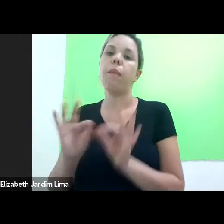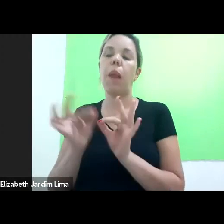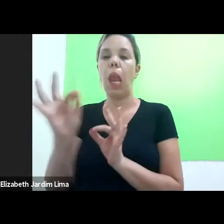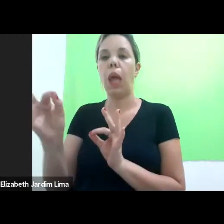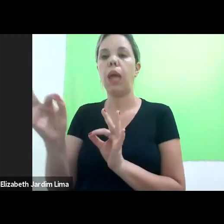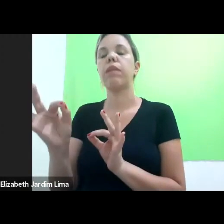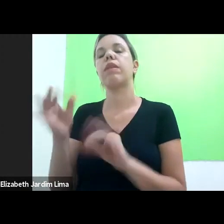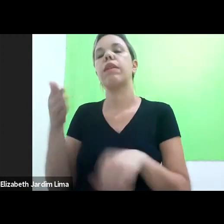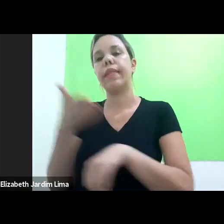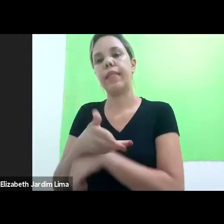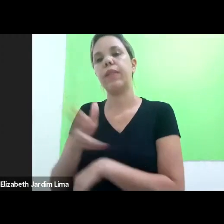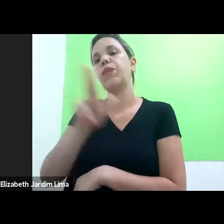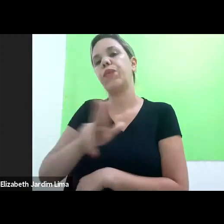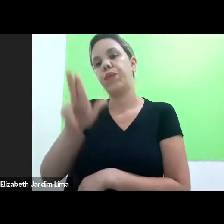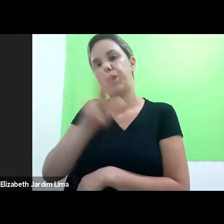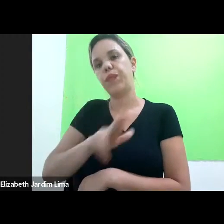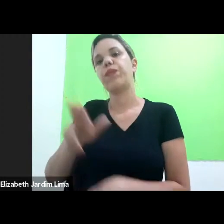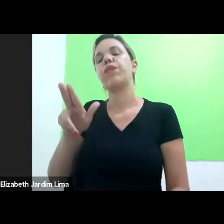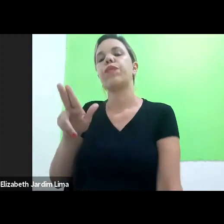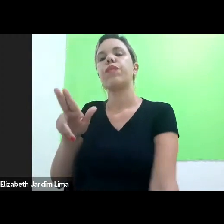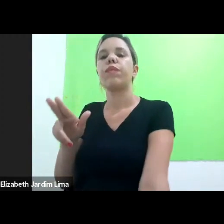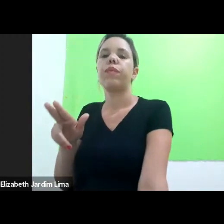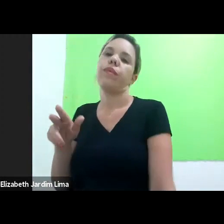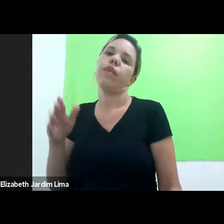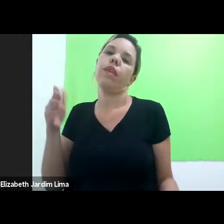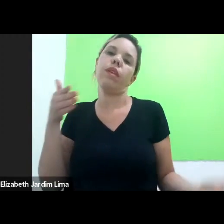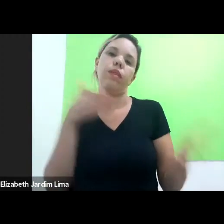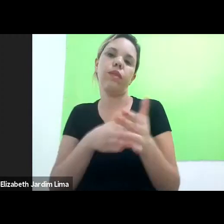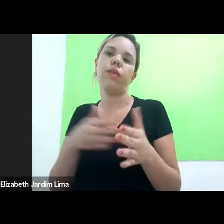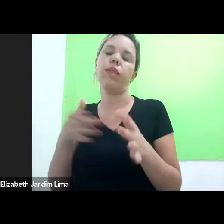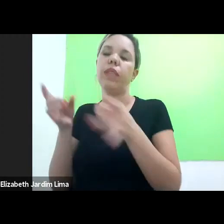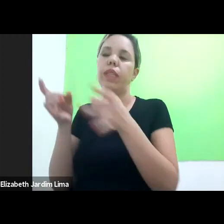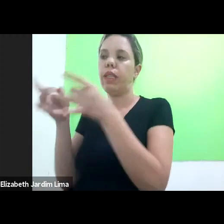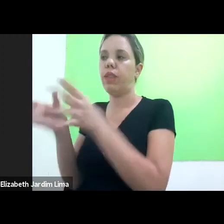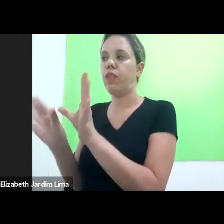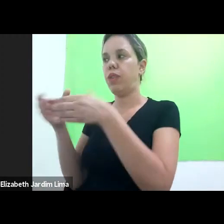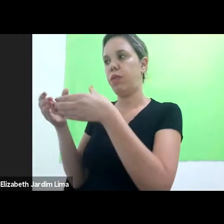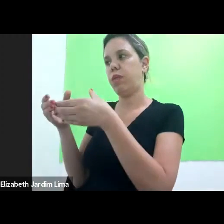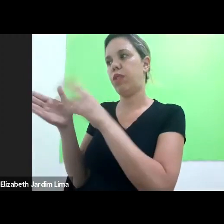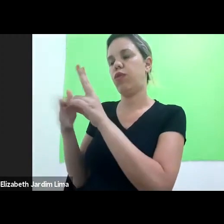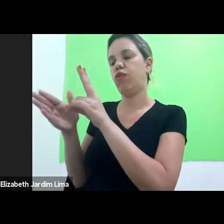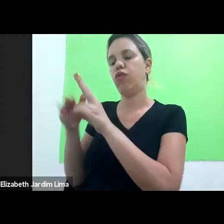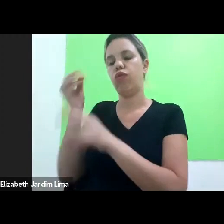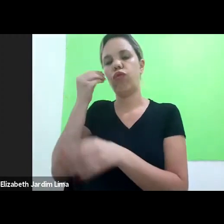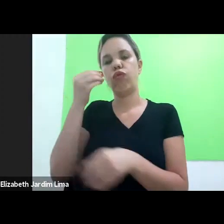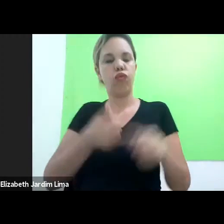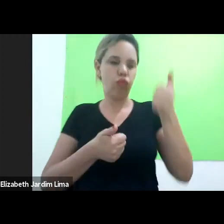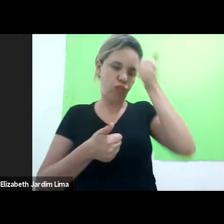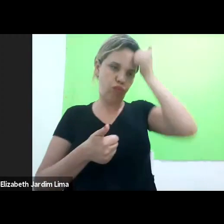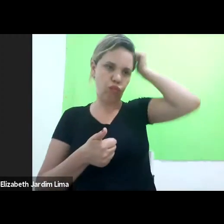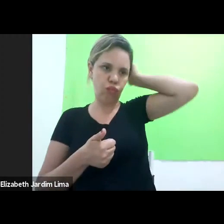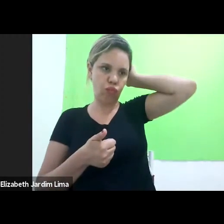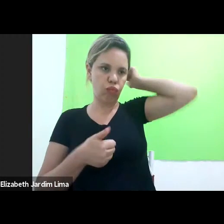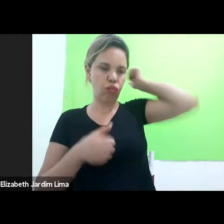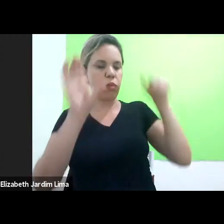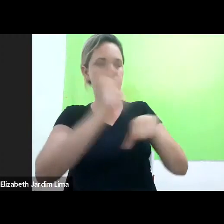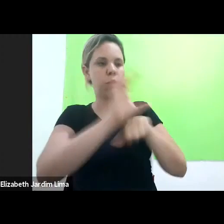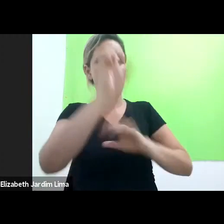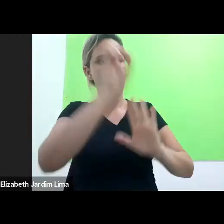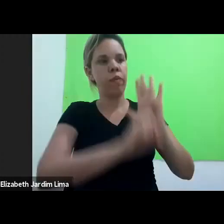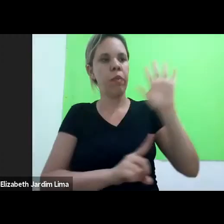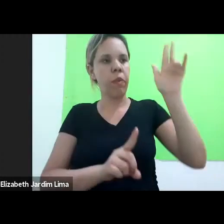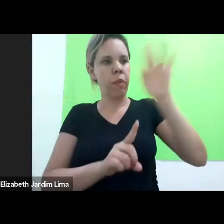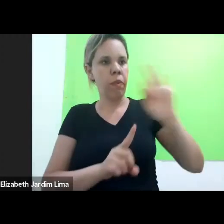acessar a universidade, e isso implicou eu sair da minha comunidade, tentar um vestibular e fazer o curso de Direito em uma faculdade